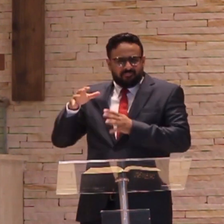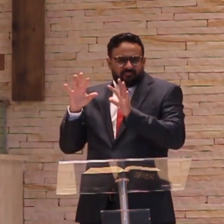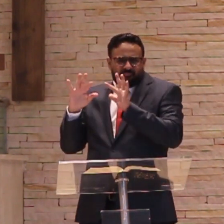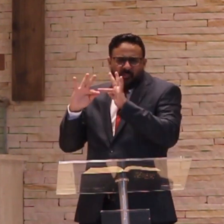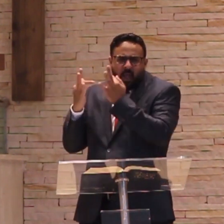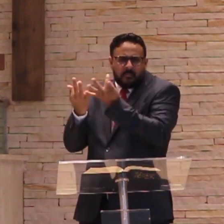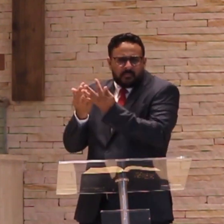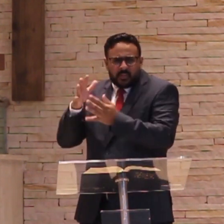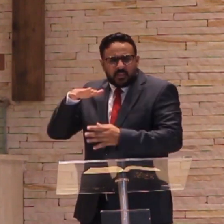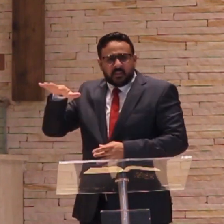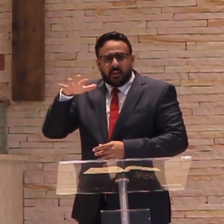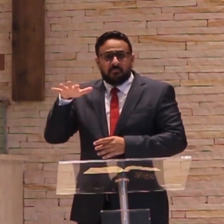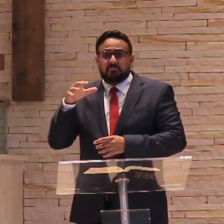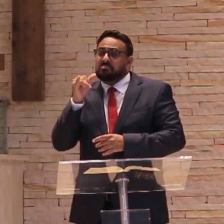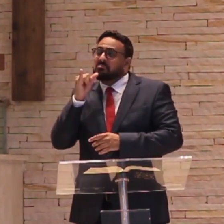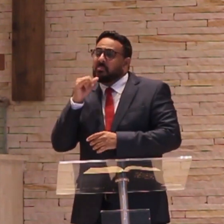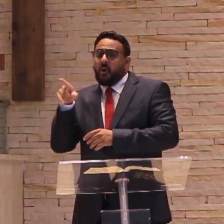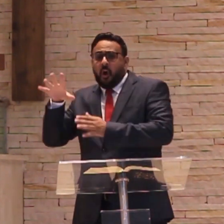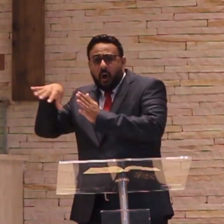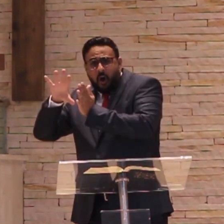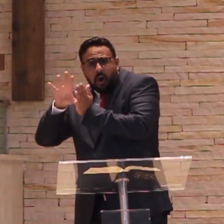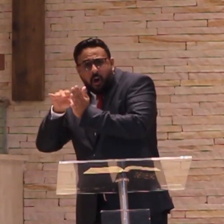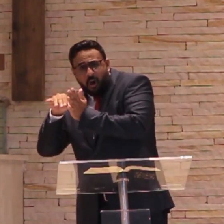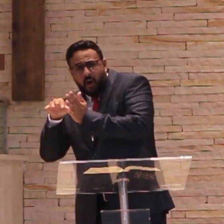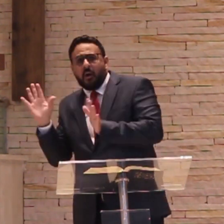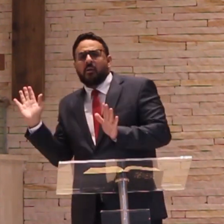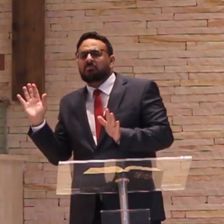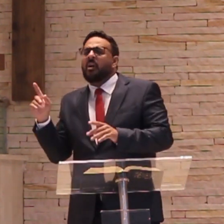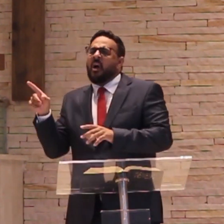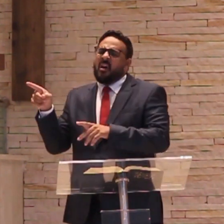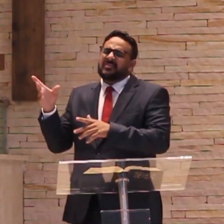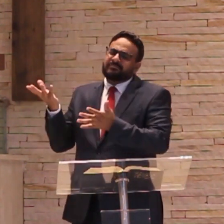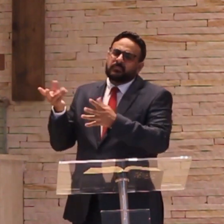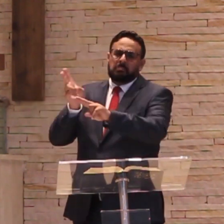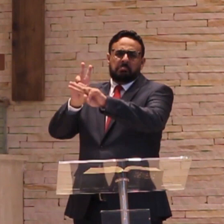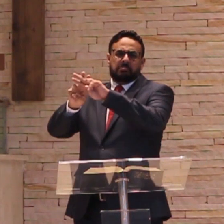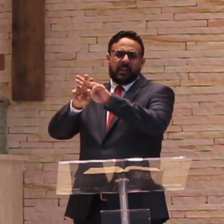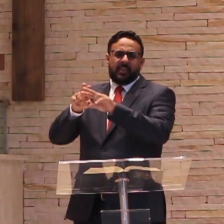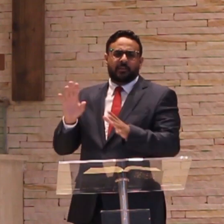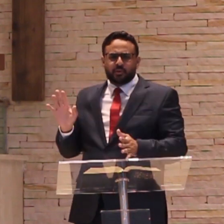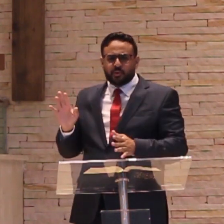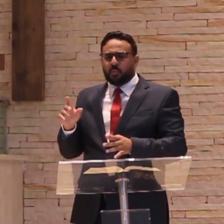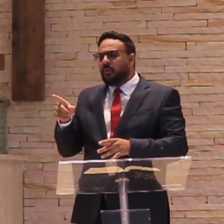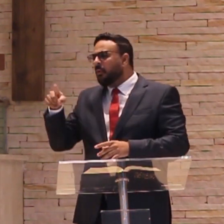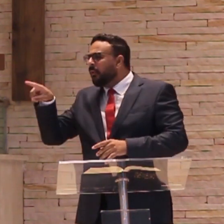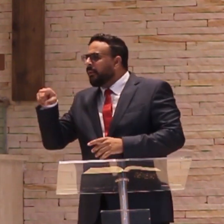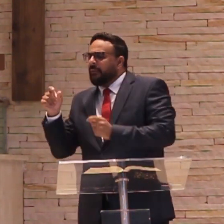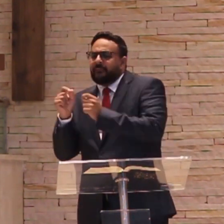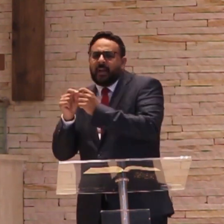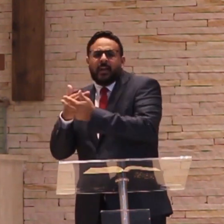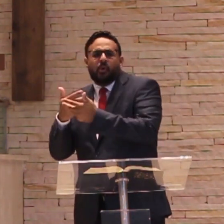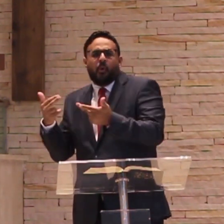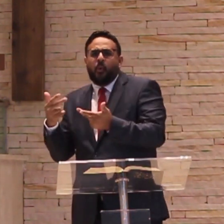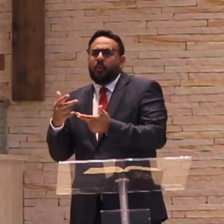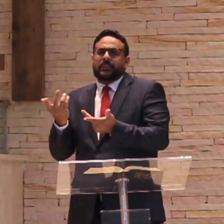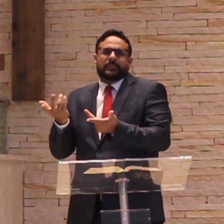quase nunca era crucificado. A pessoa que era cidadã romana, que praticava algum tipo de